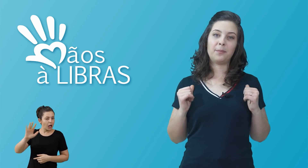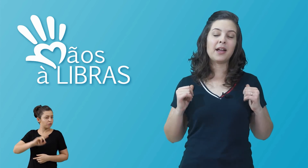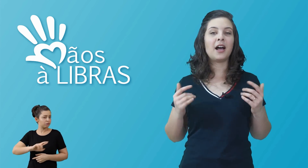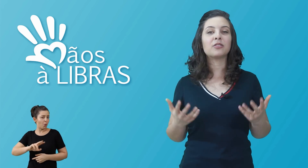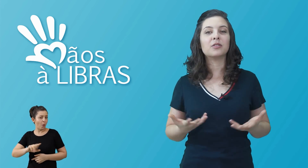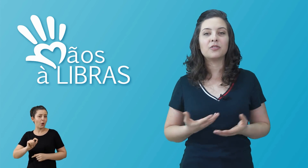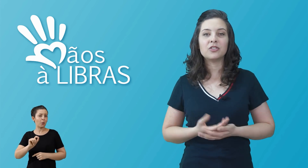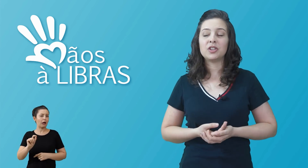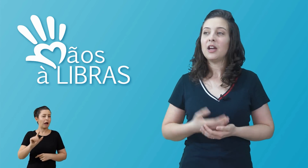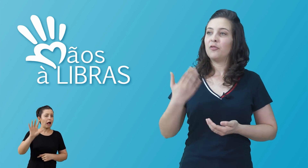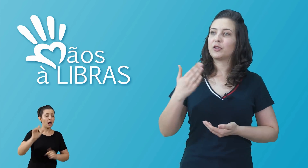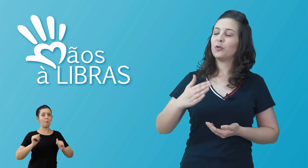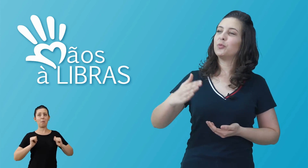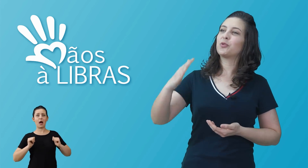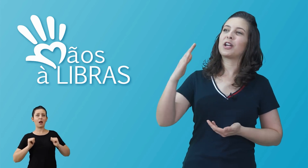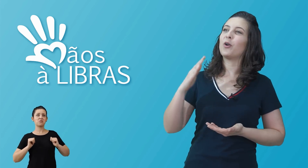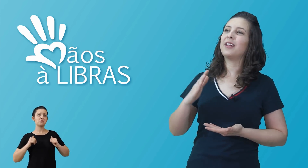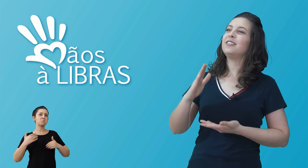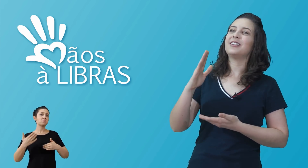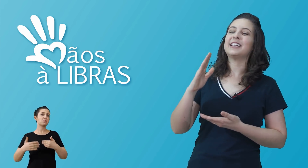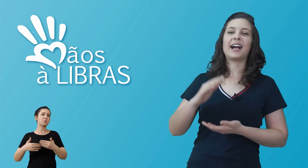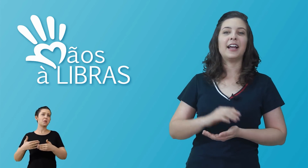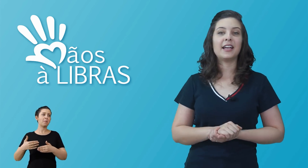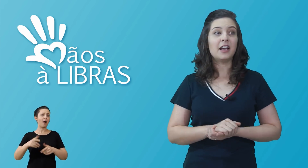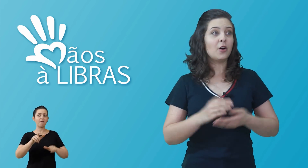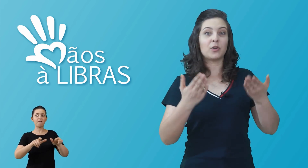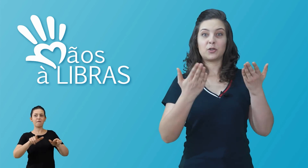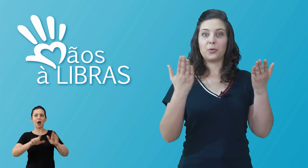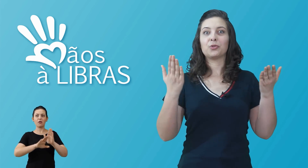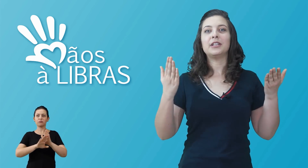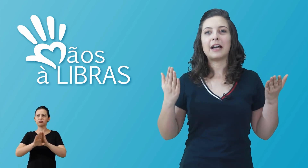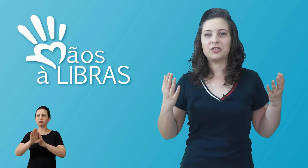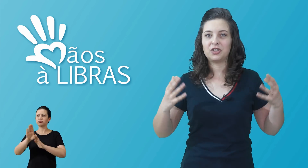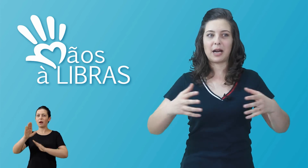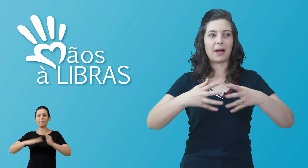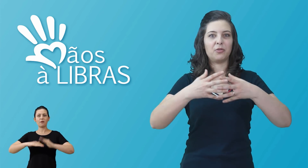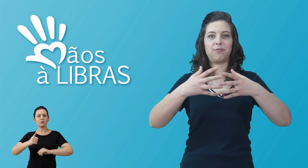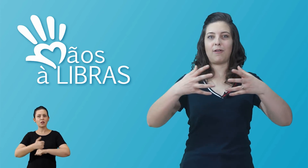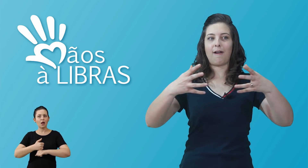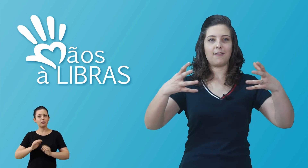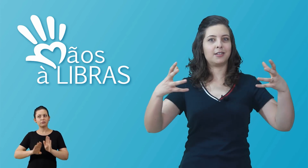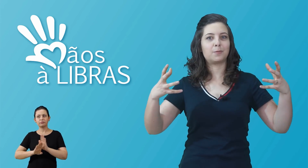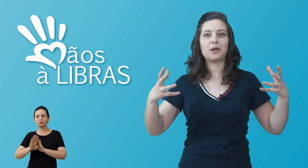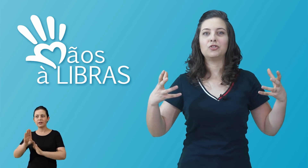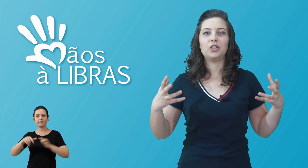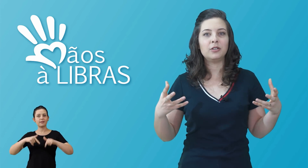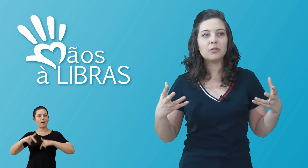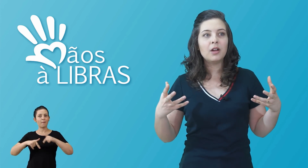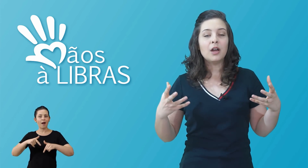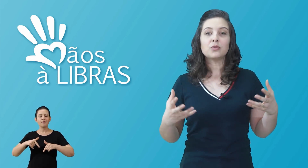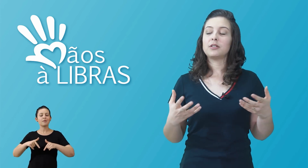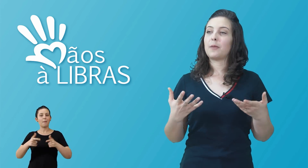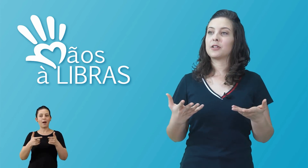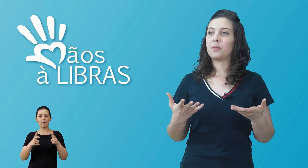ficar ali parado, não investir, ver todo mundo decolando ali na carreira, as oportunidades de trabalho se